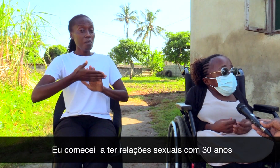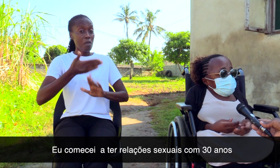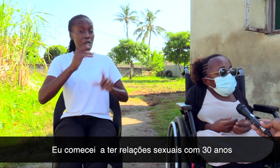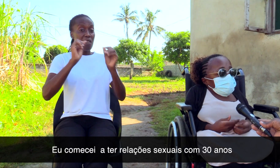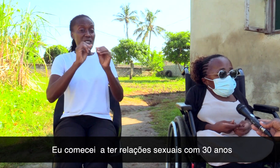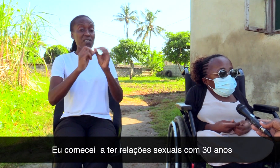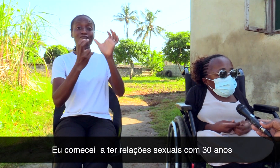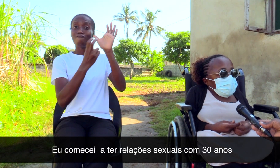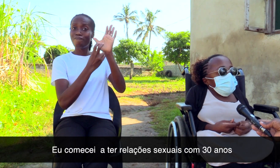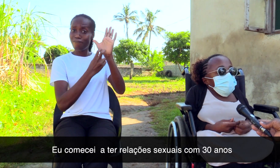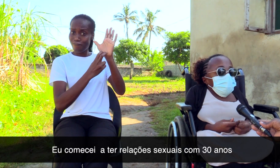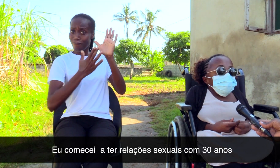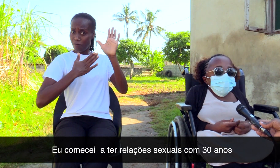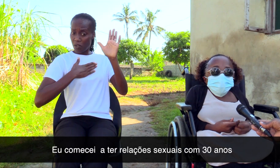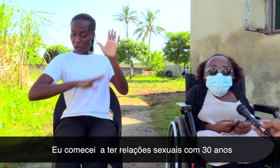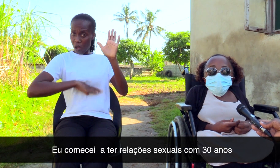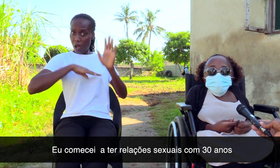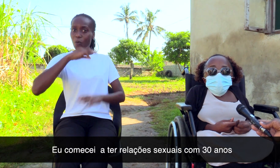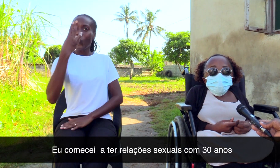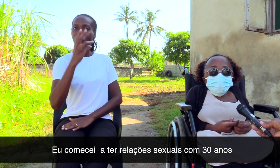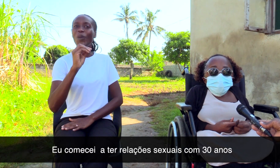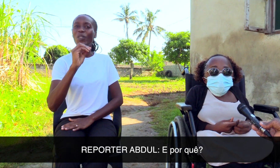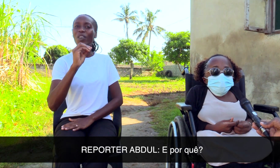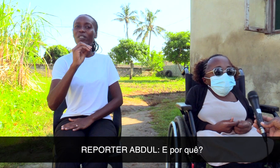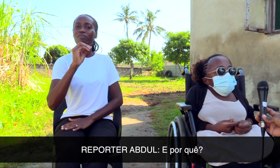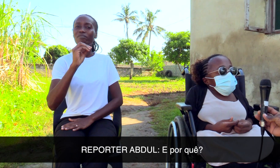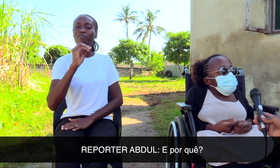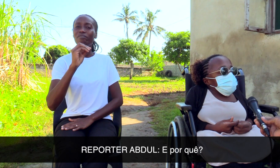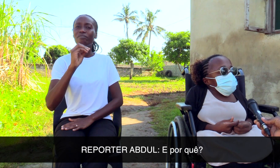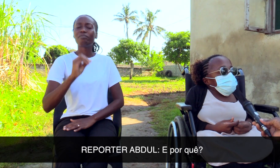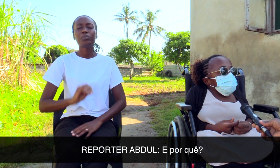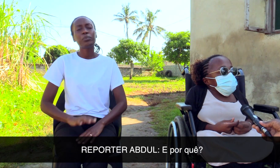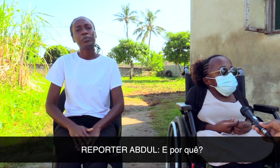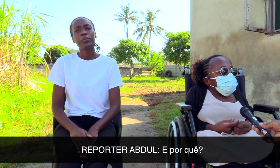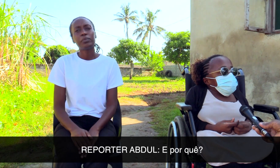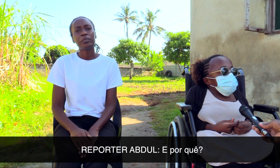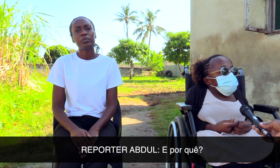a praticar sexo, não é? Aos 30 anos. E por quê?